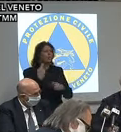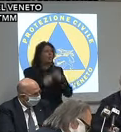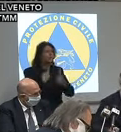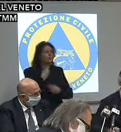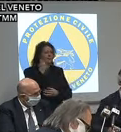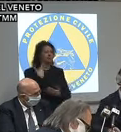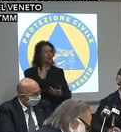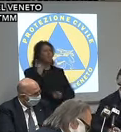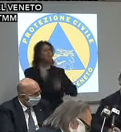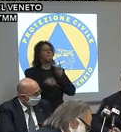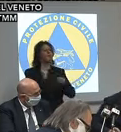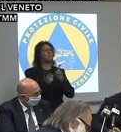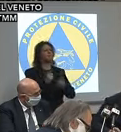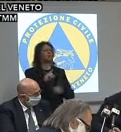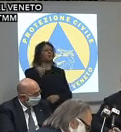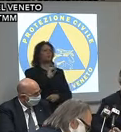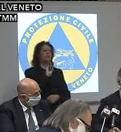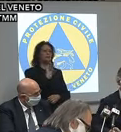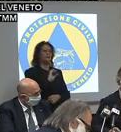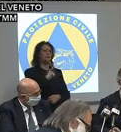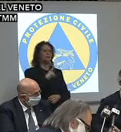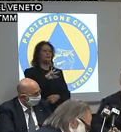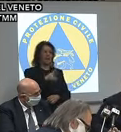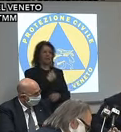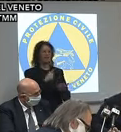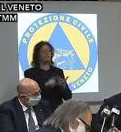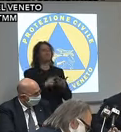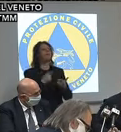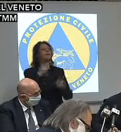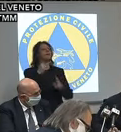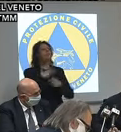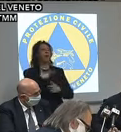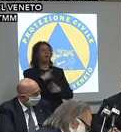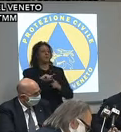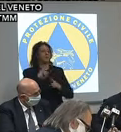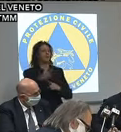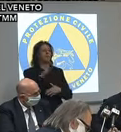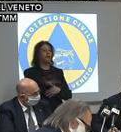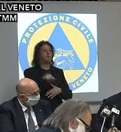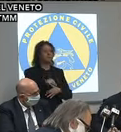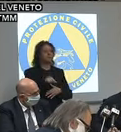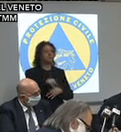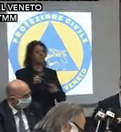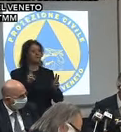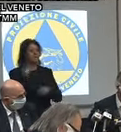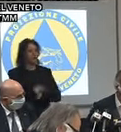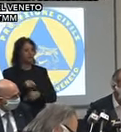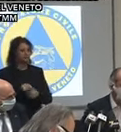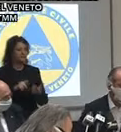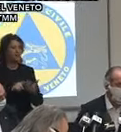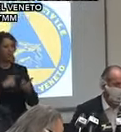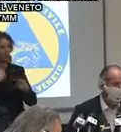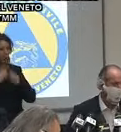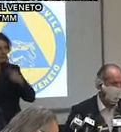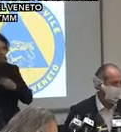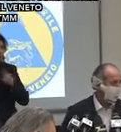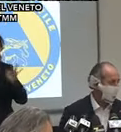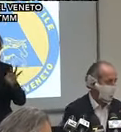sono tutti pedofili, i magistrati sono tutti collusi. Ma dove volete andare questa mentalità qua? In trio andiamo, noi in